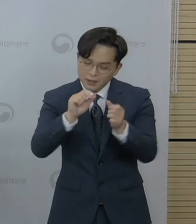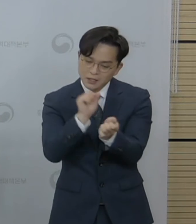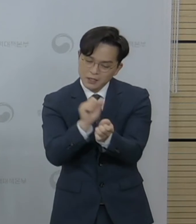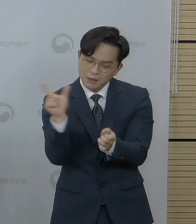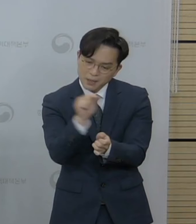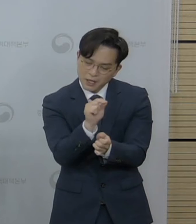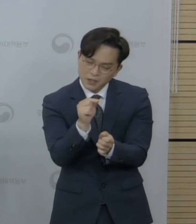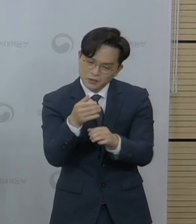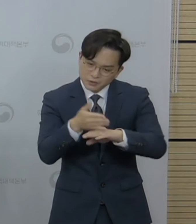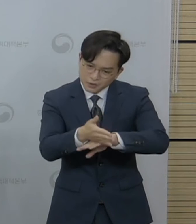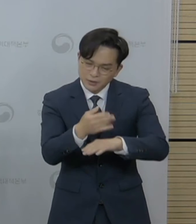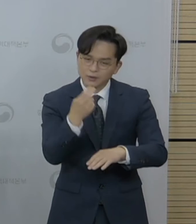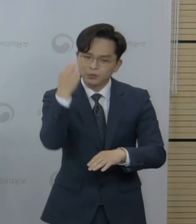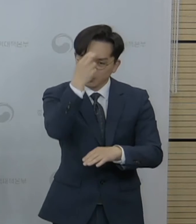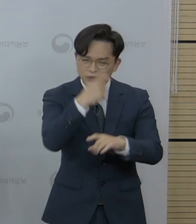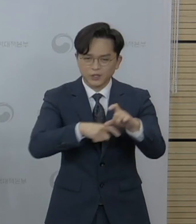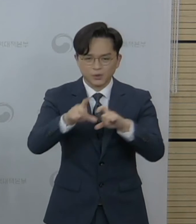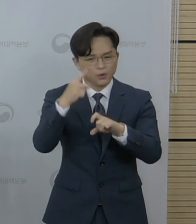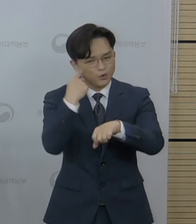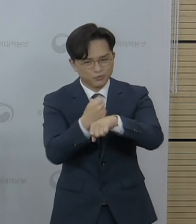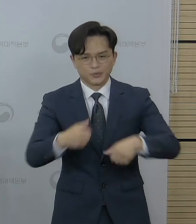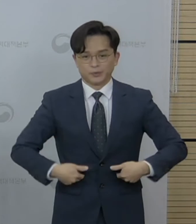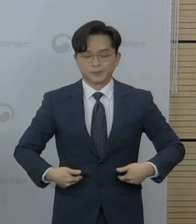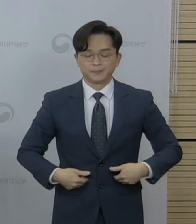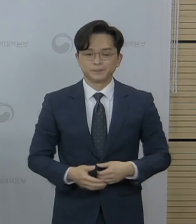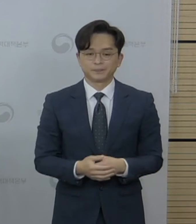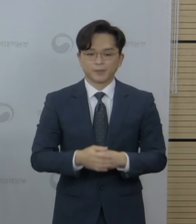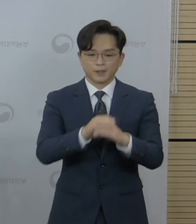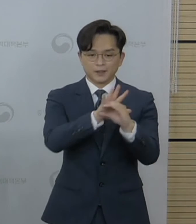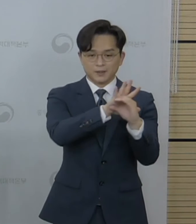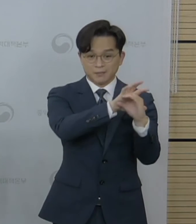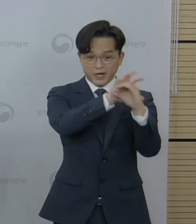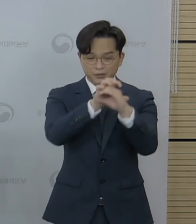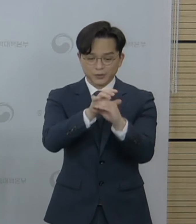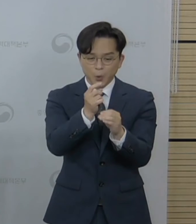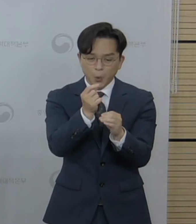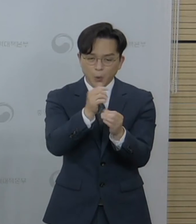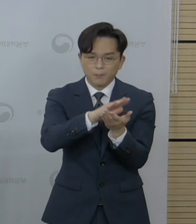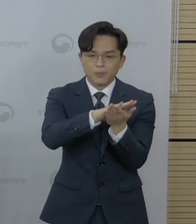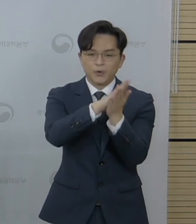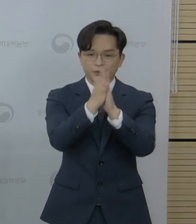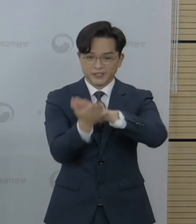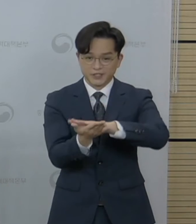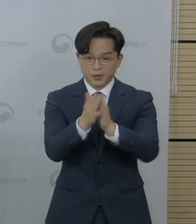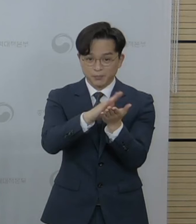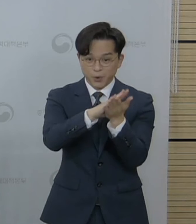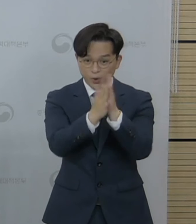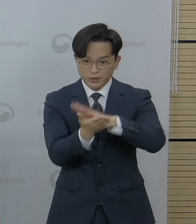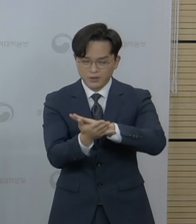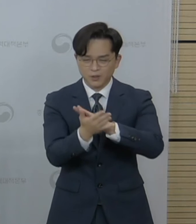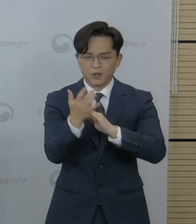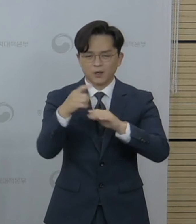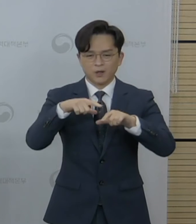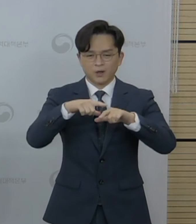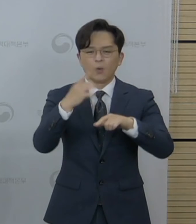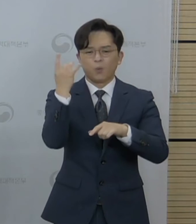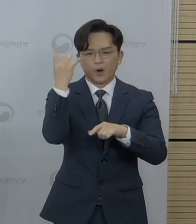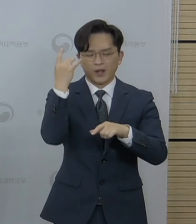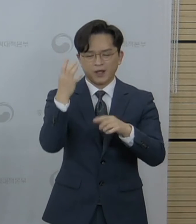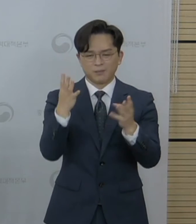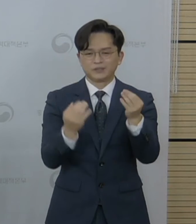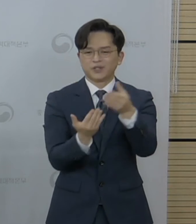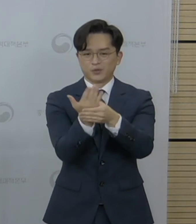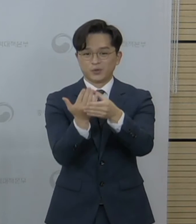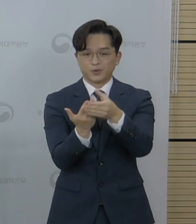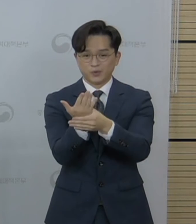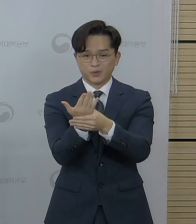변이는 바이러스의 생활사에서 발생하는 자연스러운 현상입니다. 그리고 전파가 계속되는 한